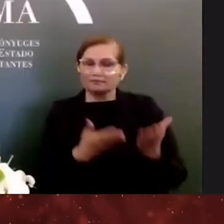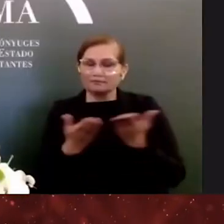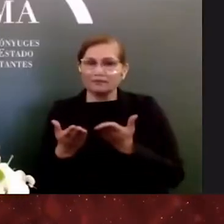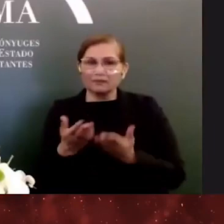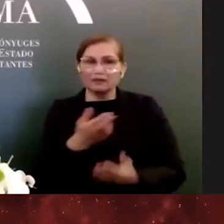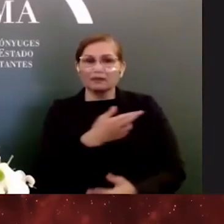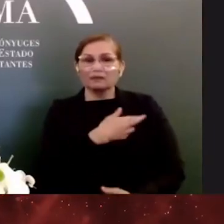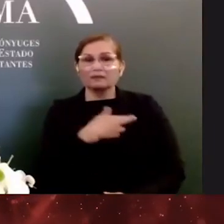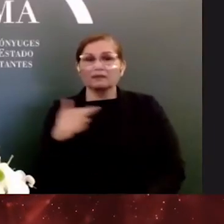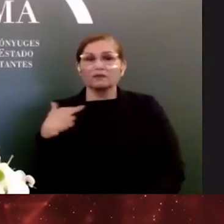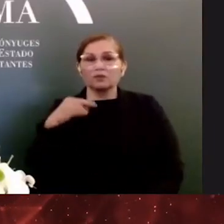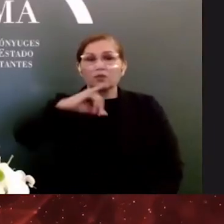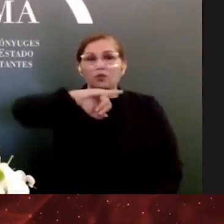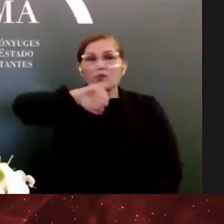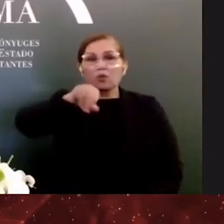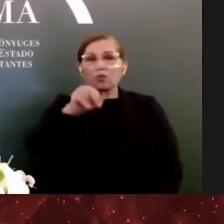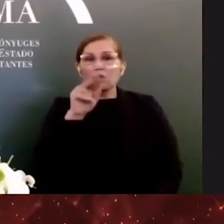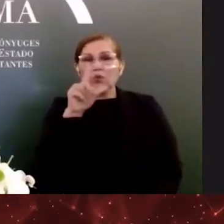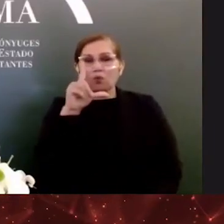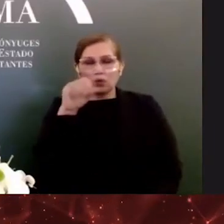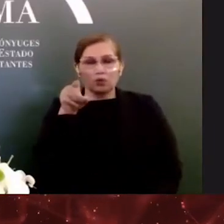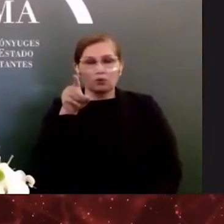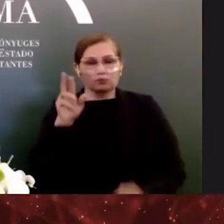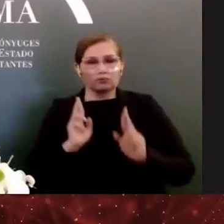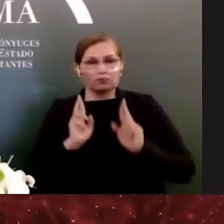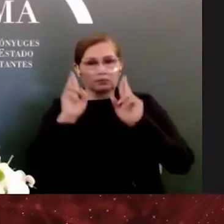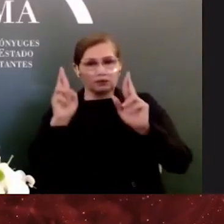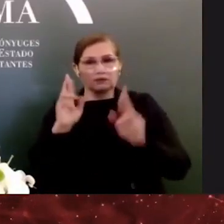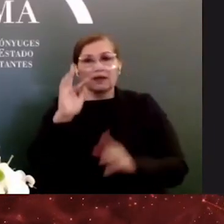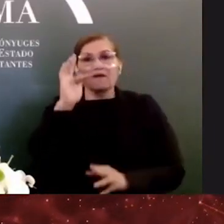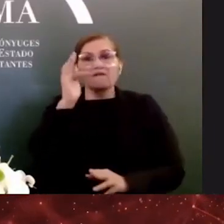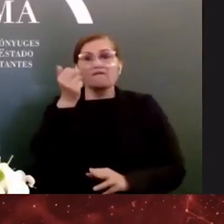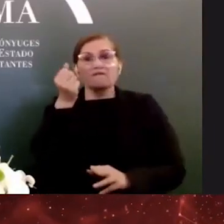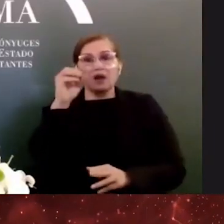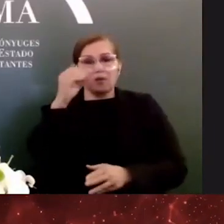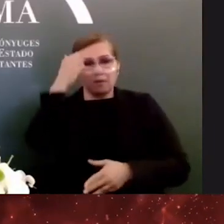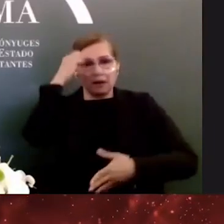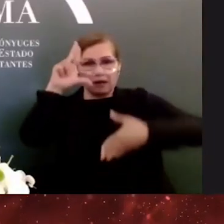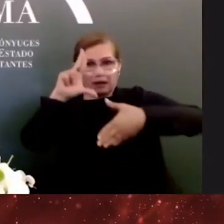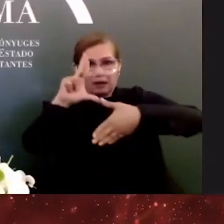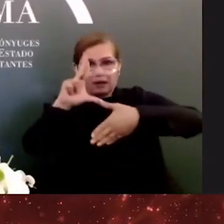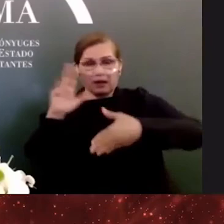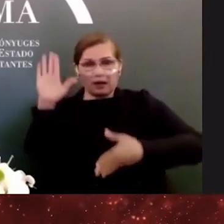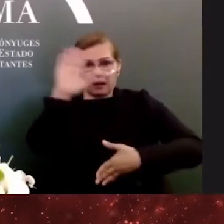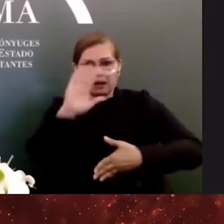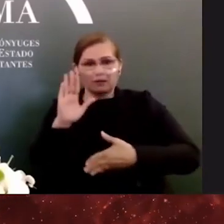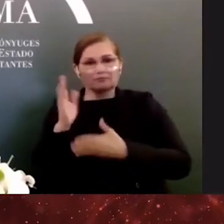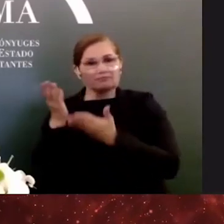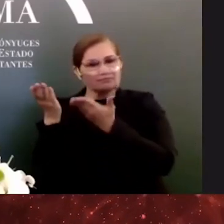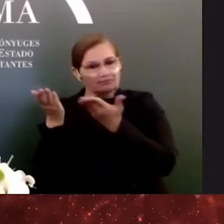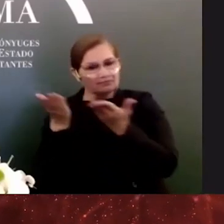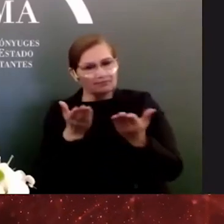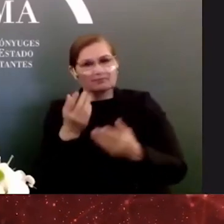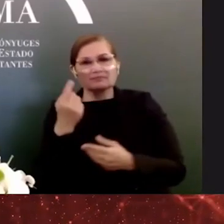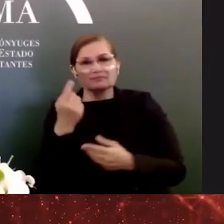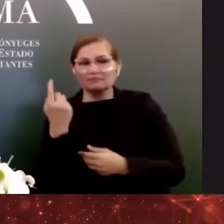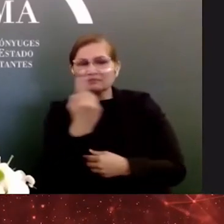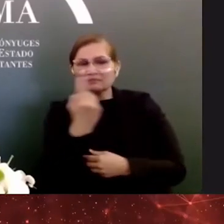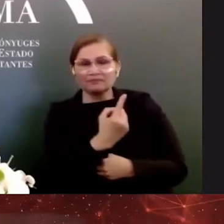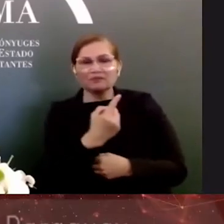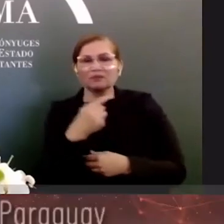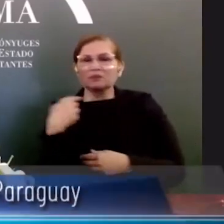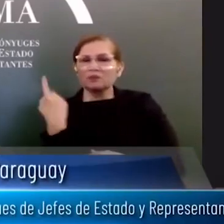Verdeguer, representante regional de la FAO para América Latina y el Caribe. Apreciadas Fabiola,